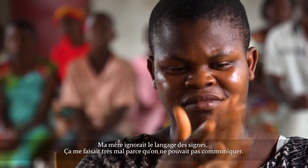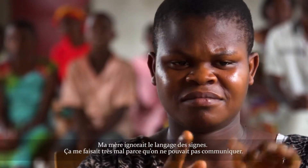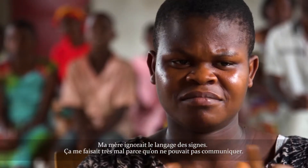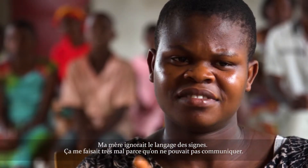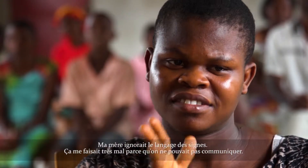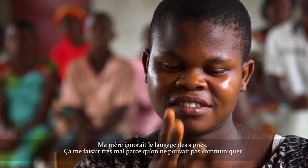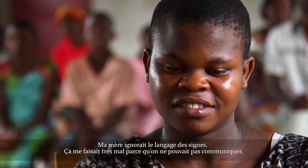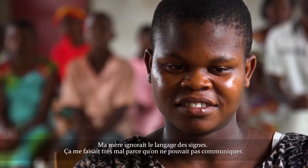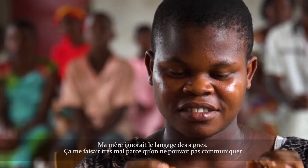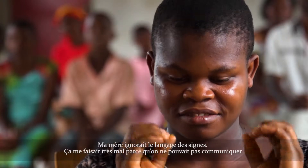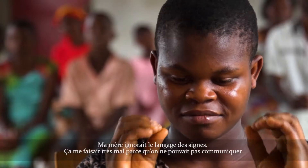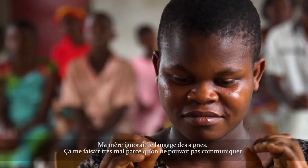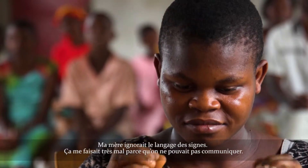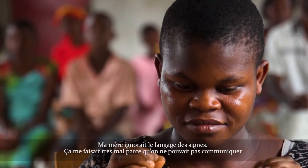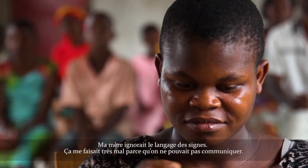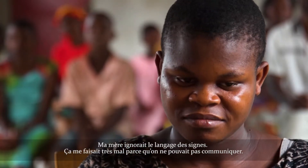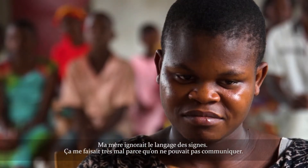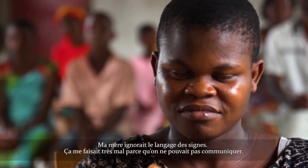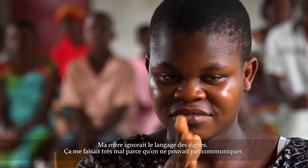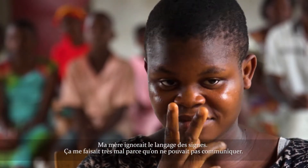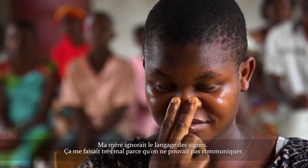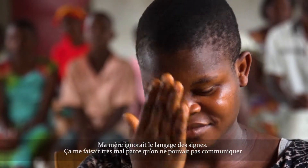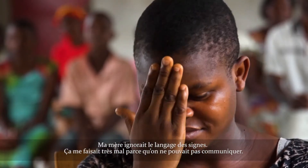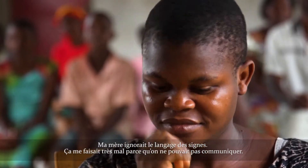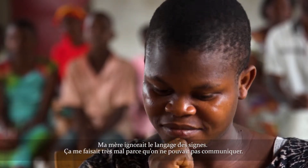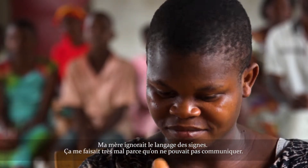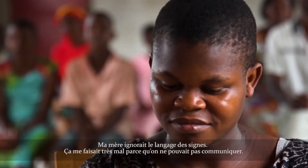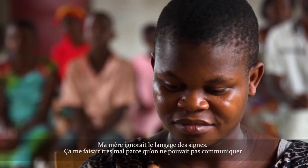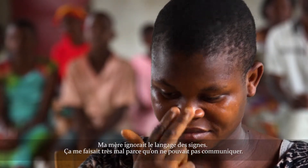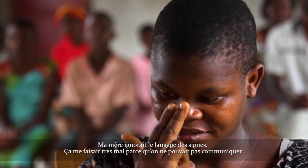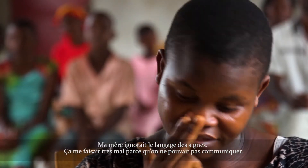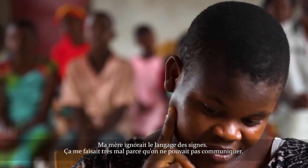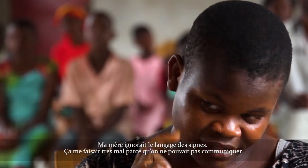narabona mama ataza amasinye bikambabaza nkabura uko tuvugana